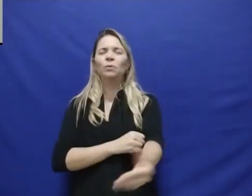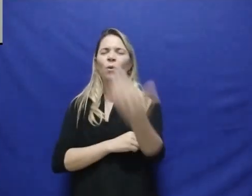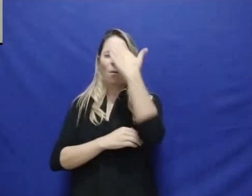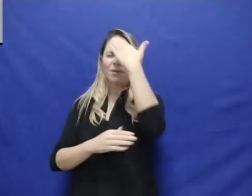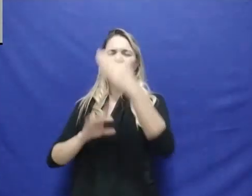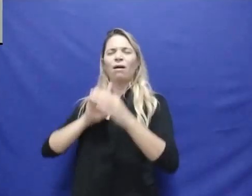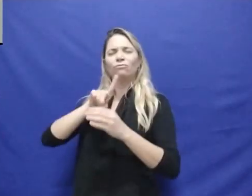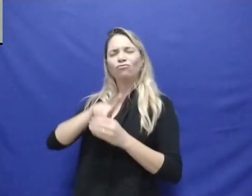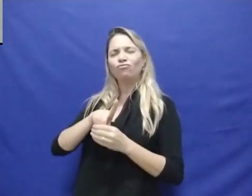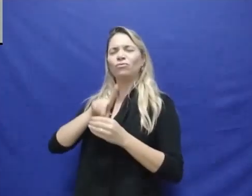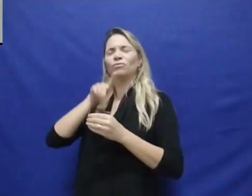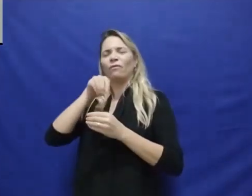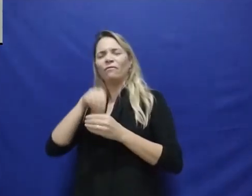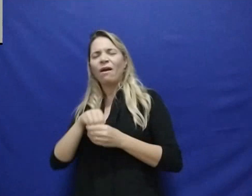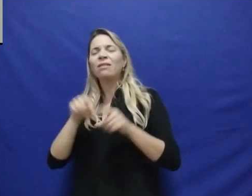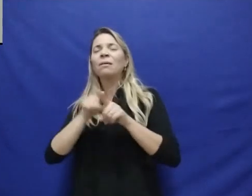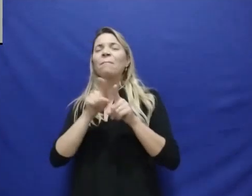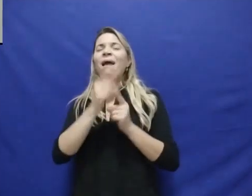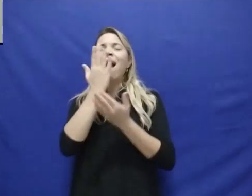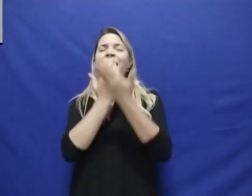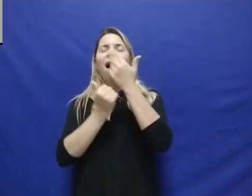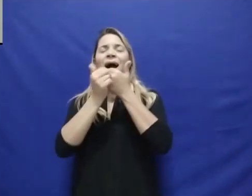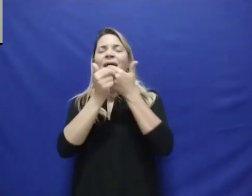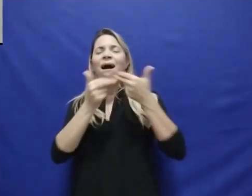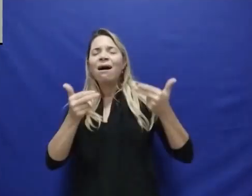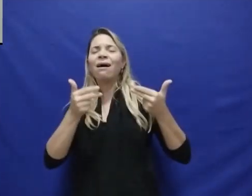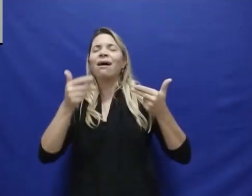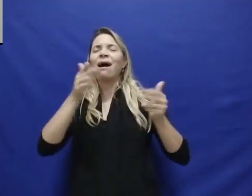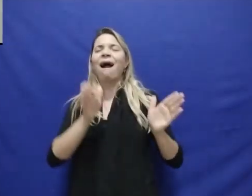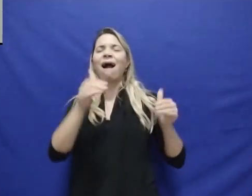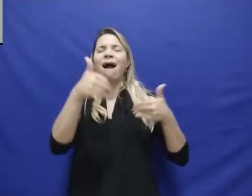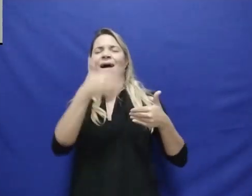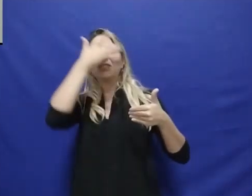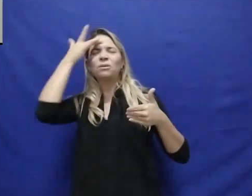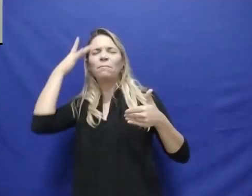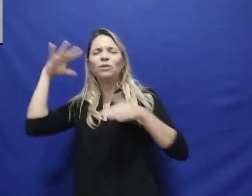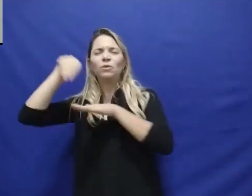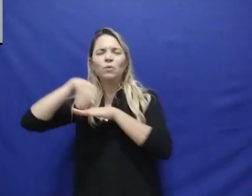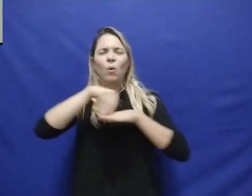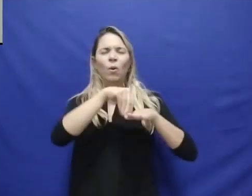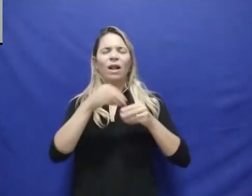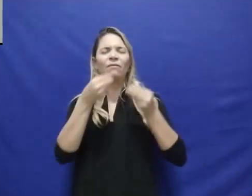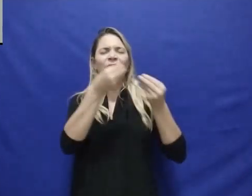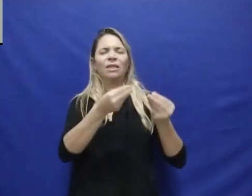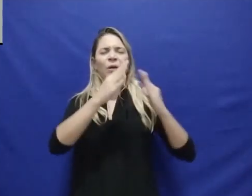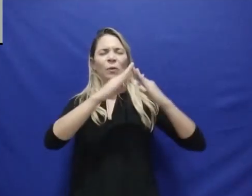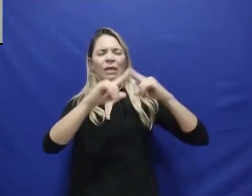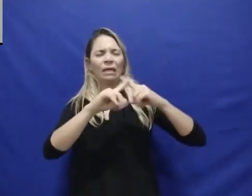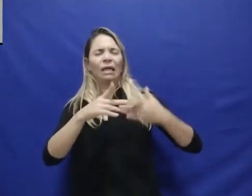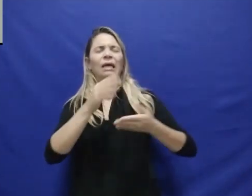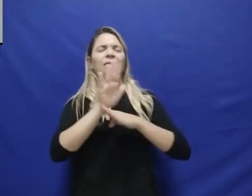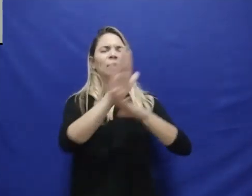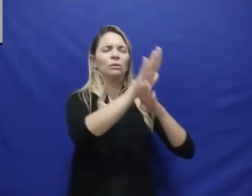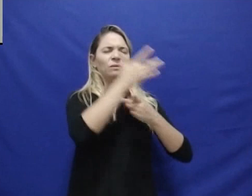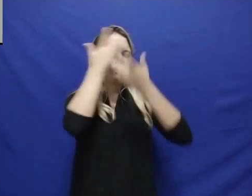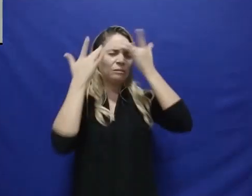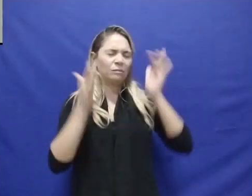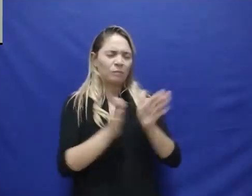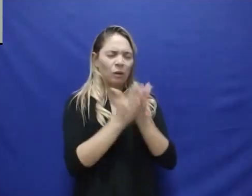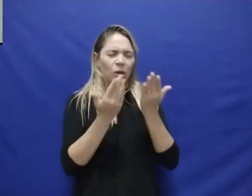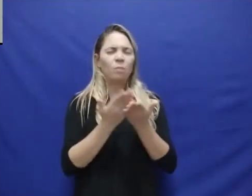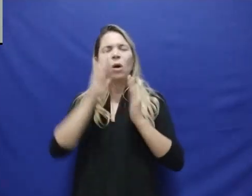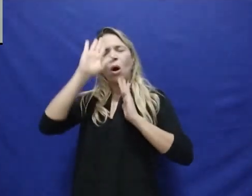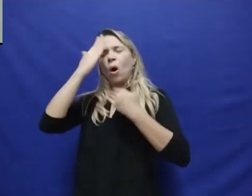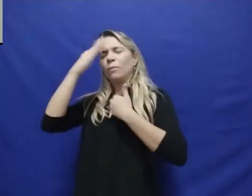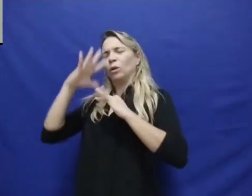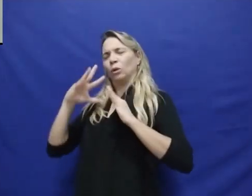pelos alimentos levados até a igreja que as pessoas favoreceram para os mais pobres, Senhor. Obrigado por todos nós. Abençoa cada